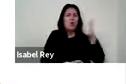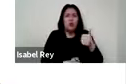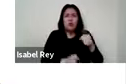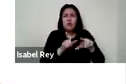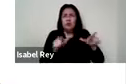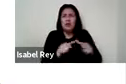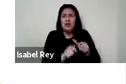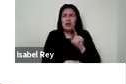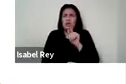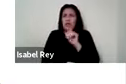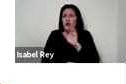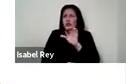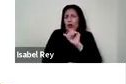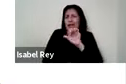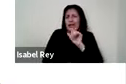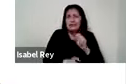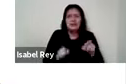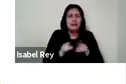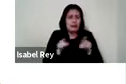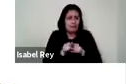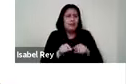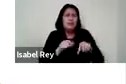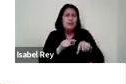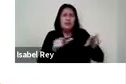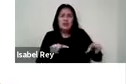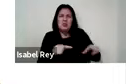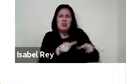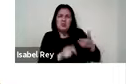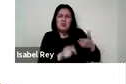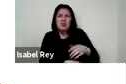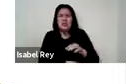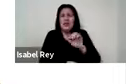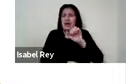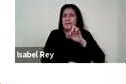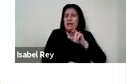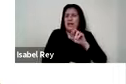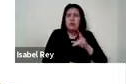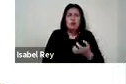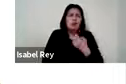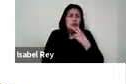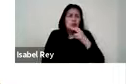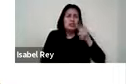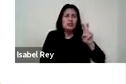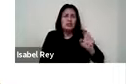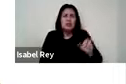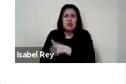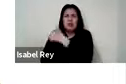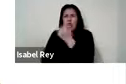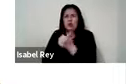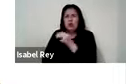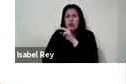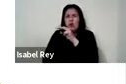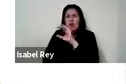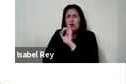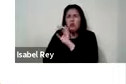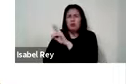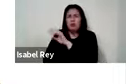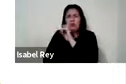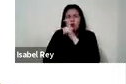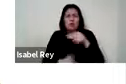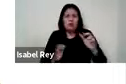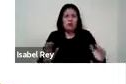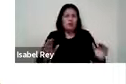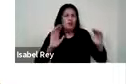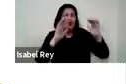es que también hay un espacio de los amaros, de las serpientes, y en Cóndor Mojo, un cerro que tiene la cabeza de un cóndor, un espacio